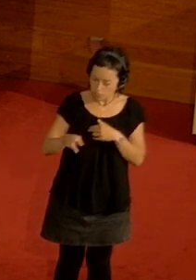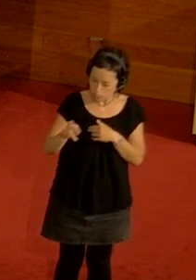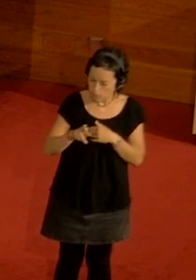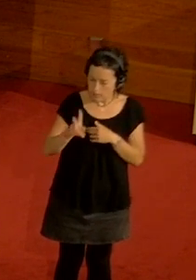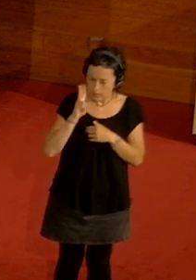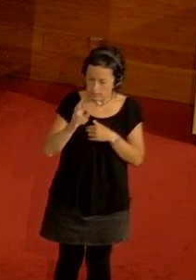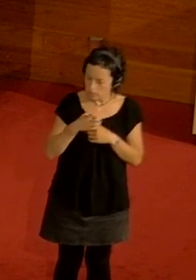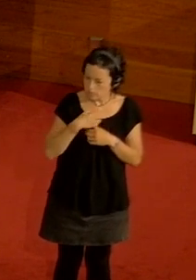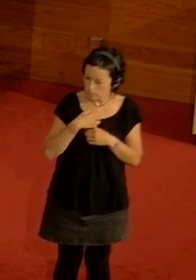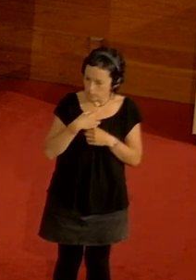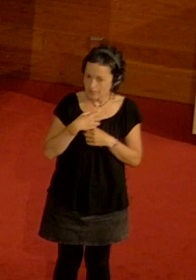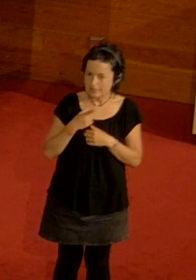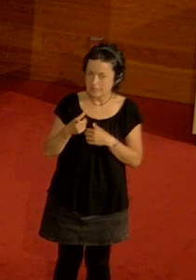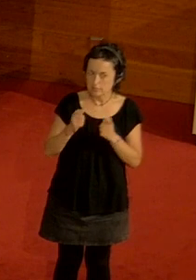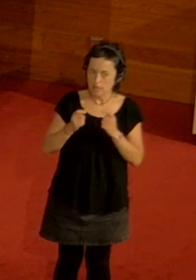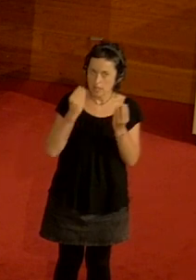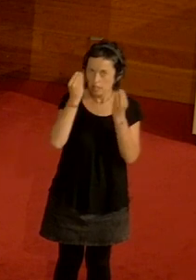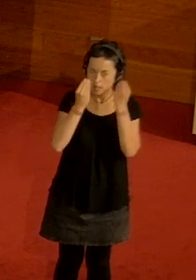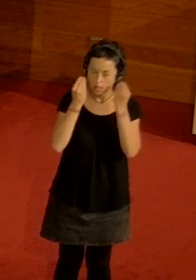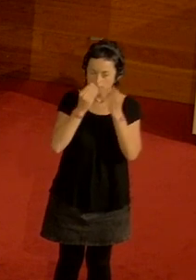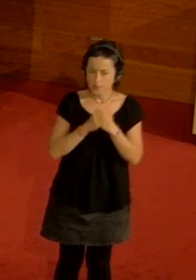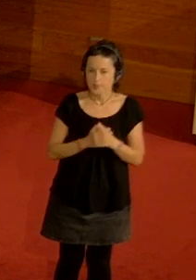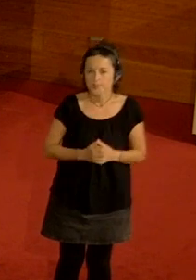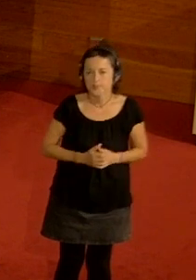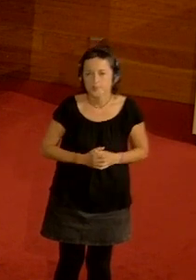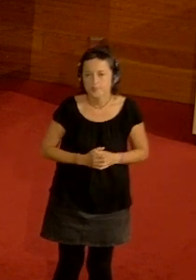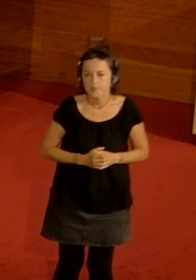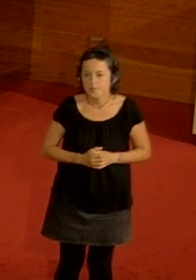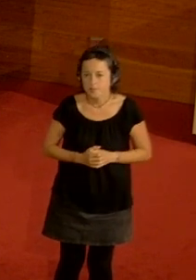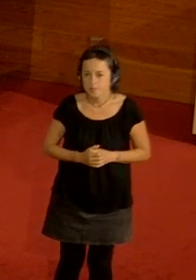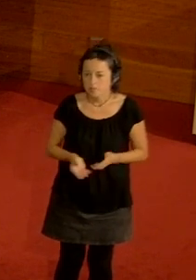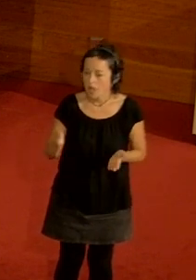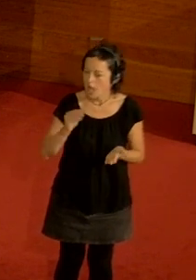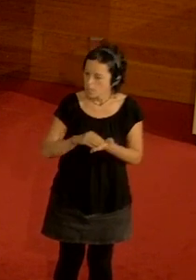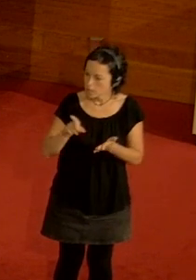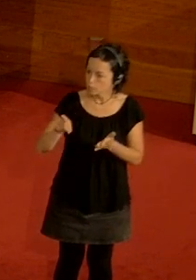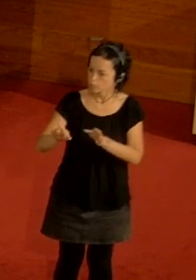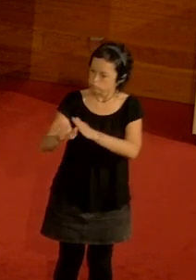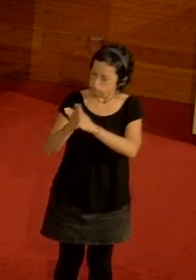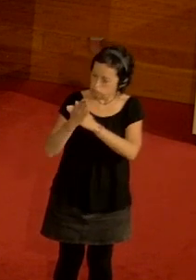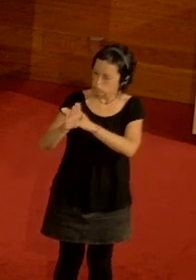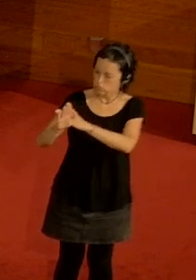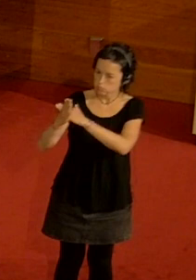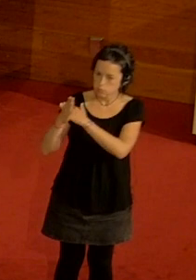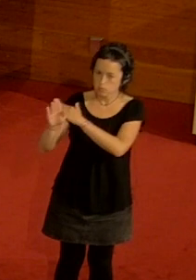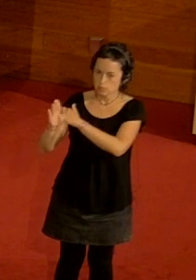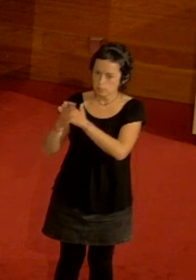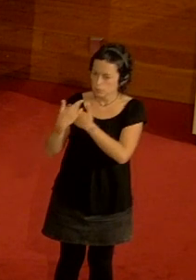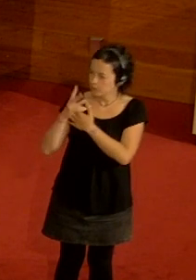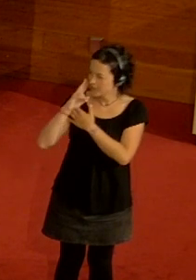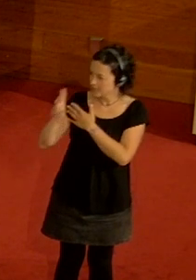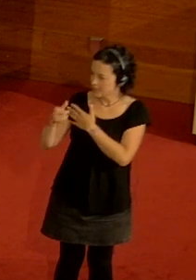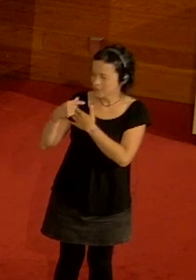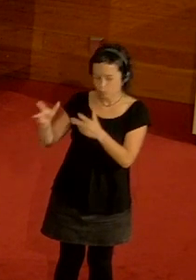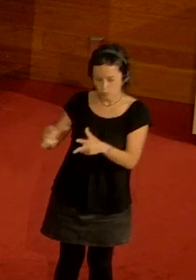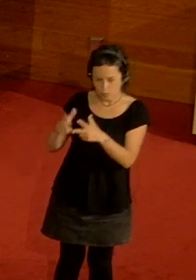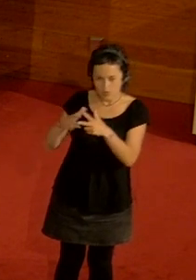hablas e bueno me ha parecido que encima eres muy propositiva que tienes muchas ganas eso de transformar la